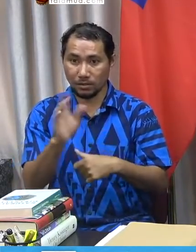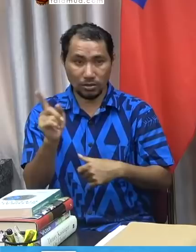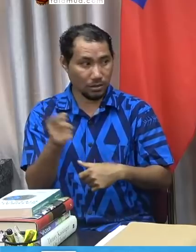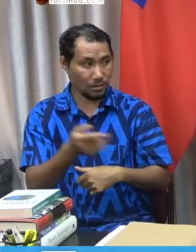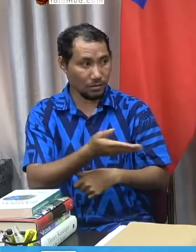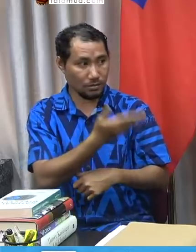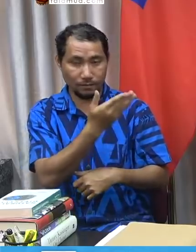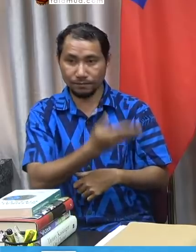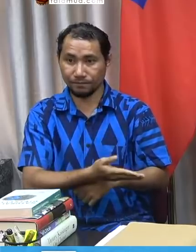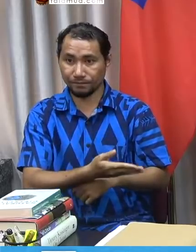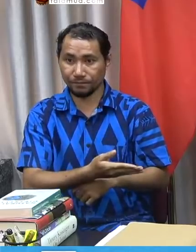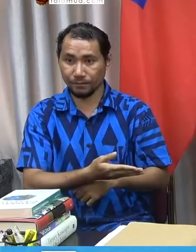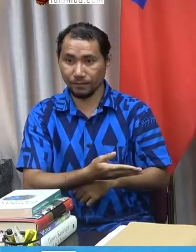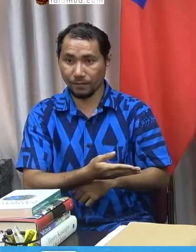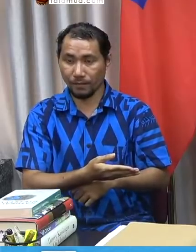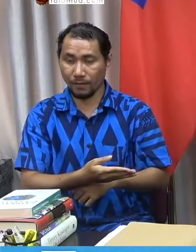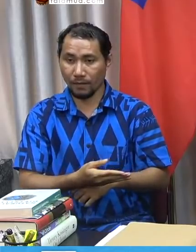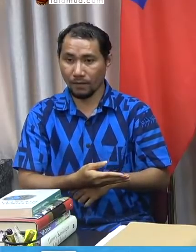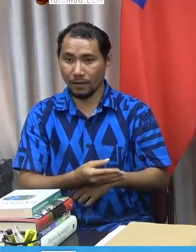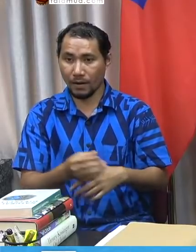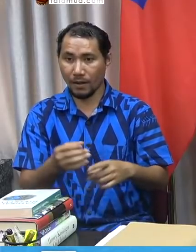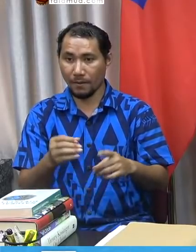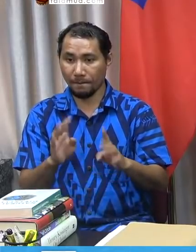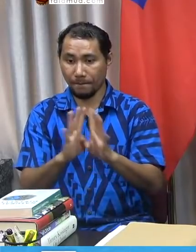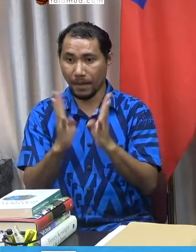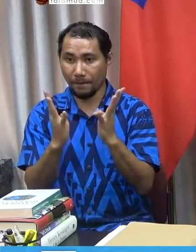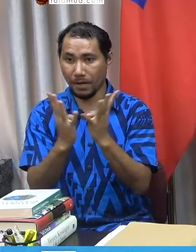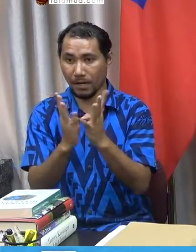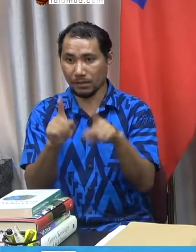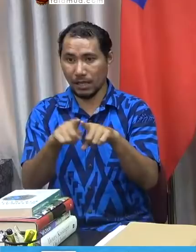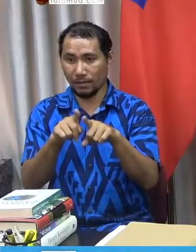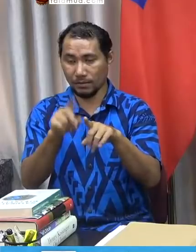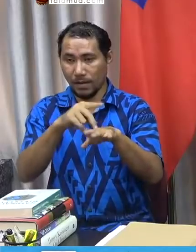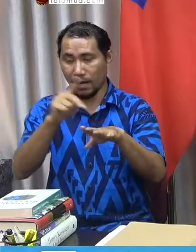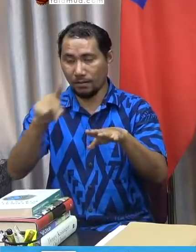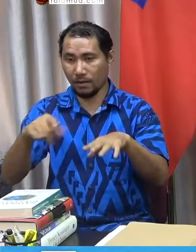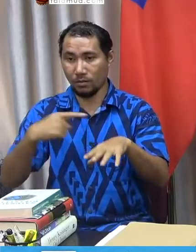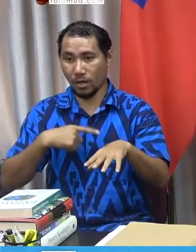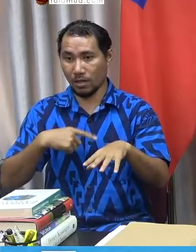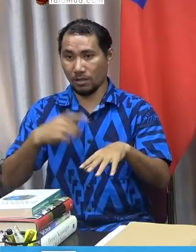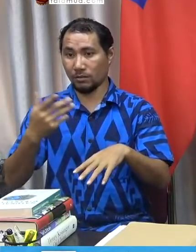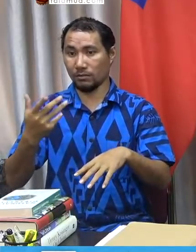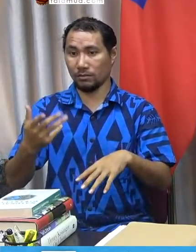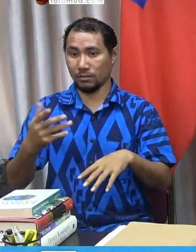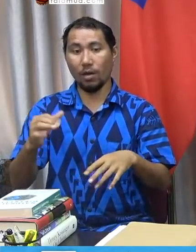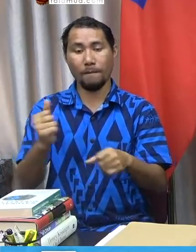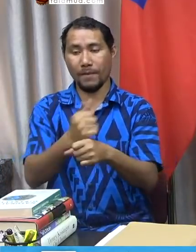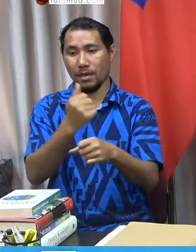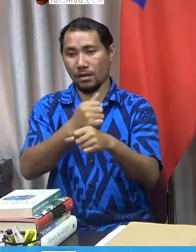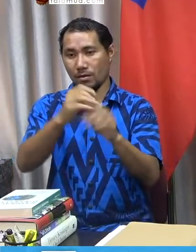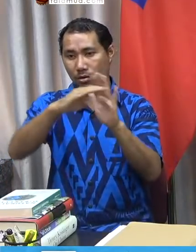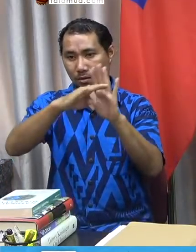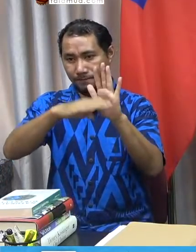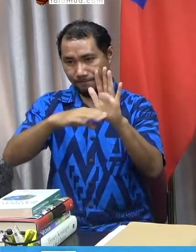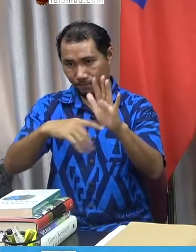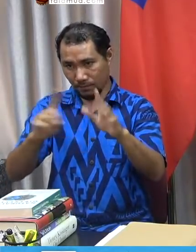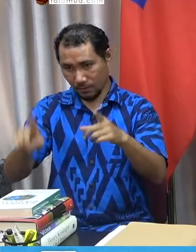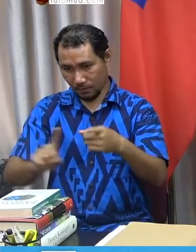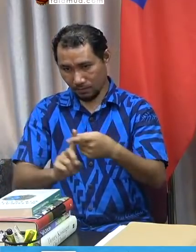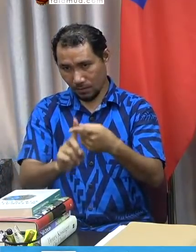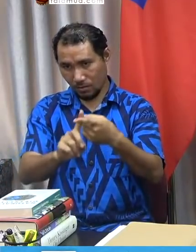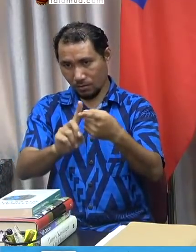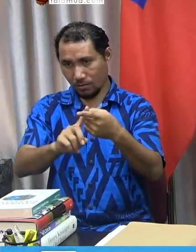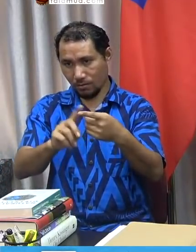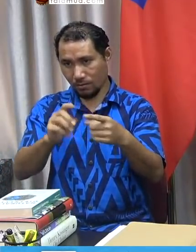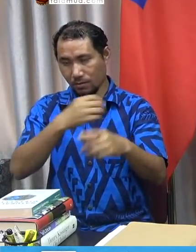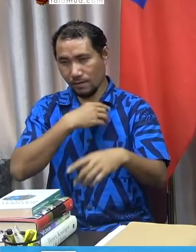male pāmeni, le pū lenga, male pāmeni, ona o ina e tau wala atua i e tūlafonu. E whaangai oi e te